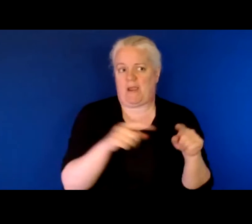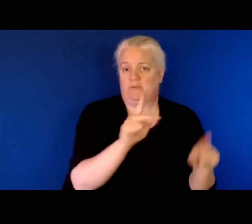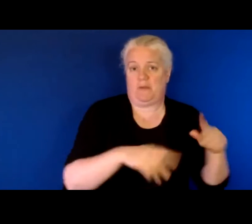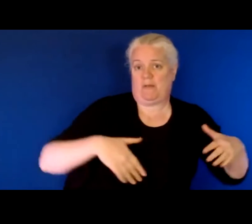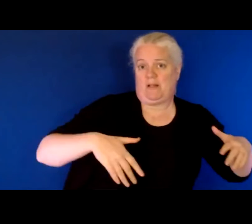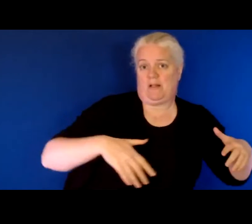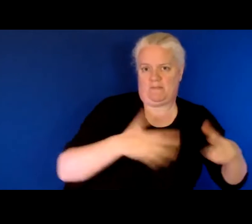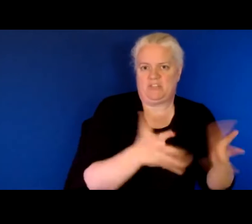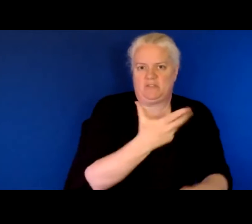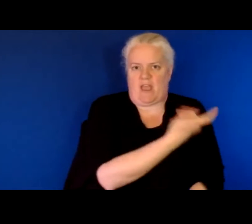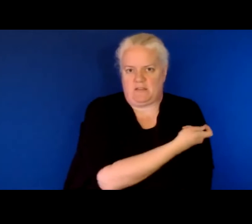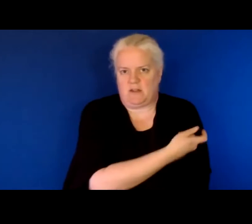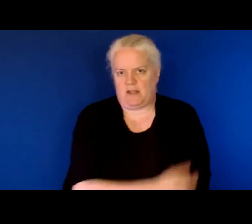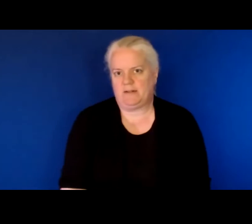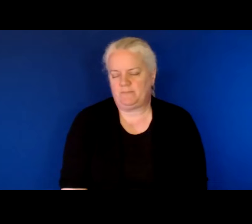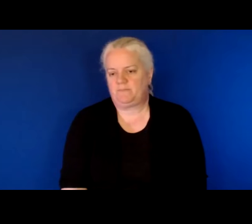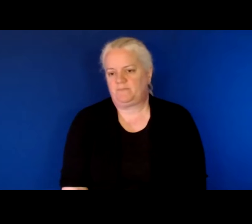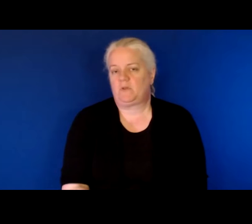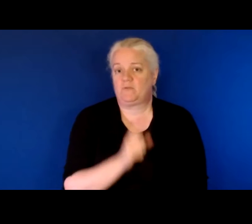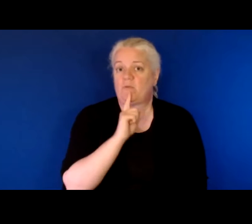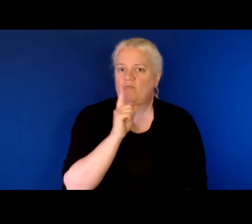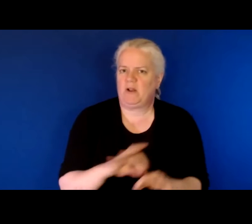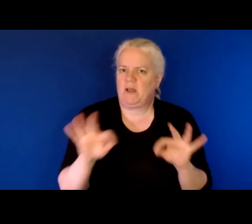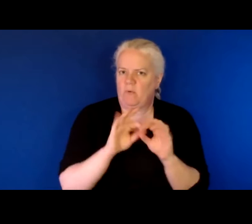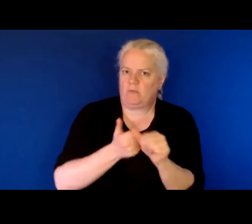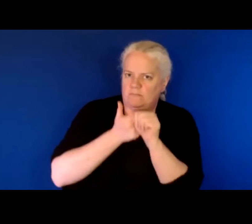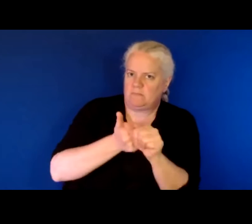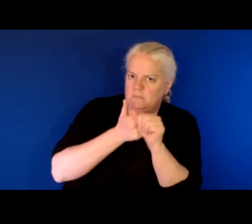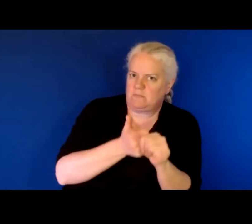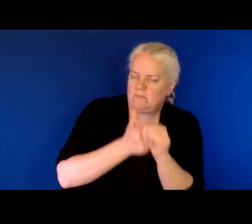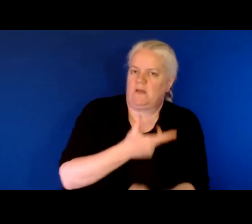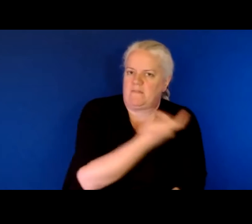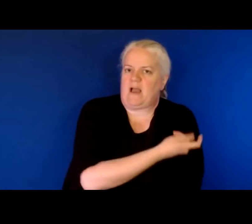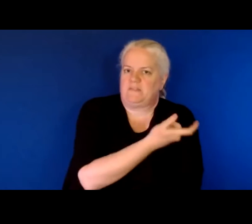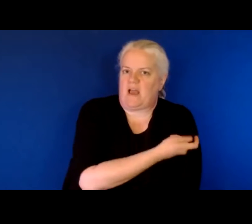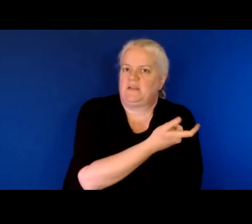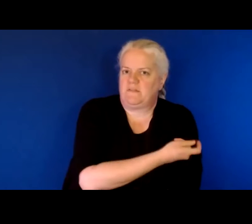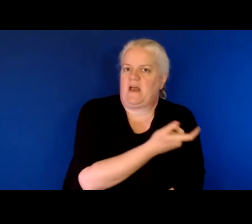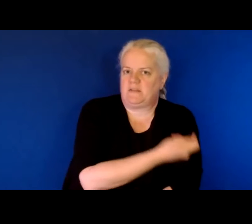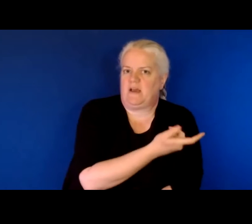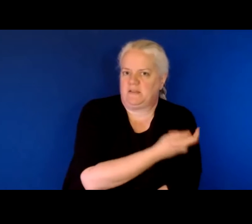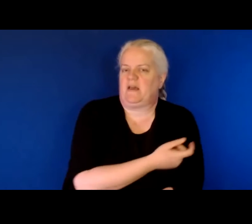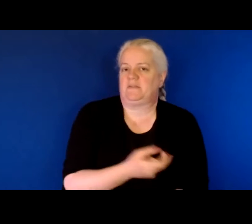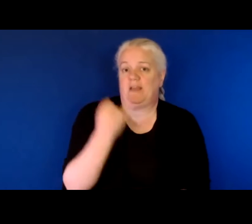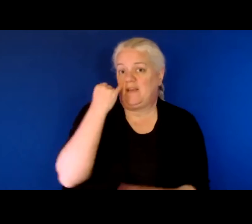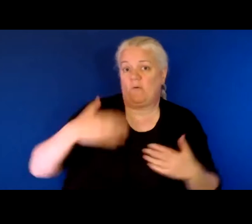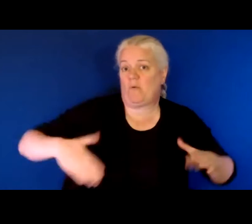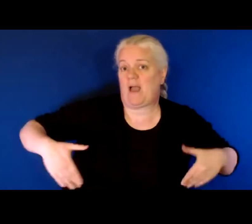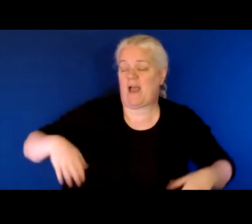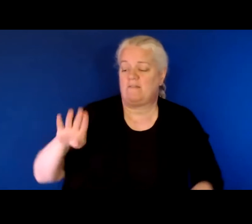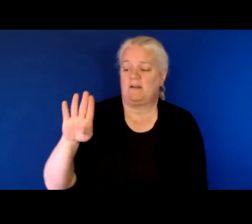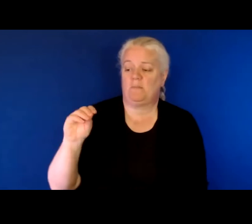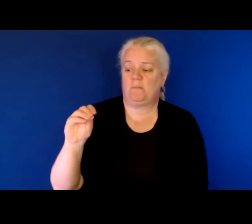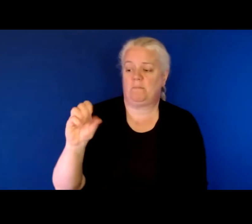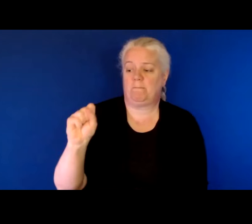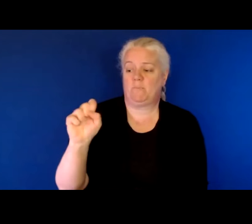倍那么高，有比打过针的人有八倍那么高的机会呢是会进医院的，